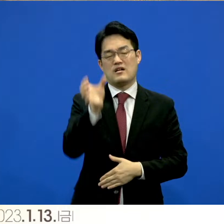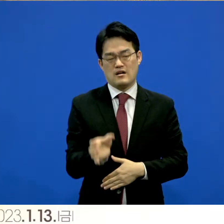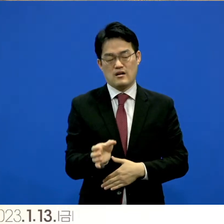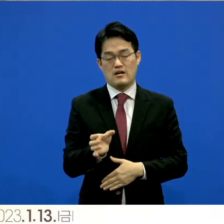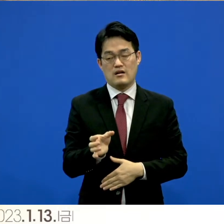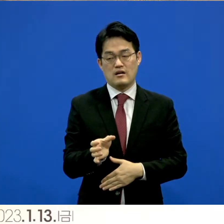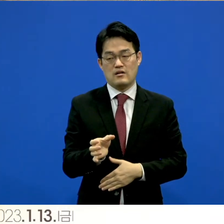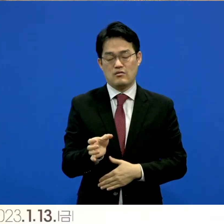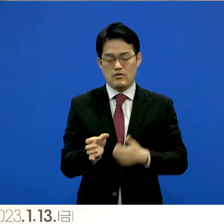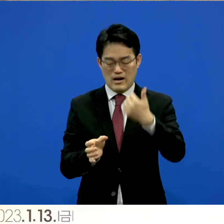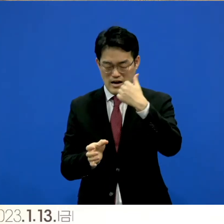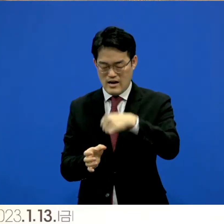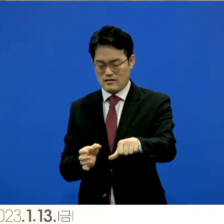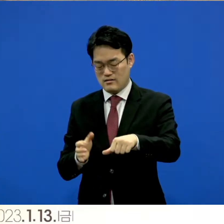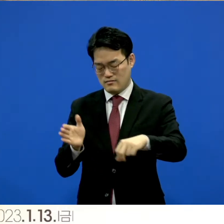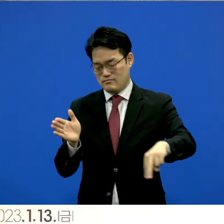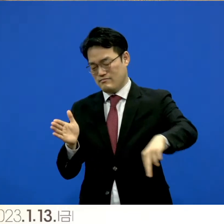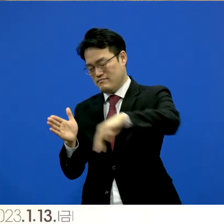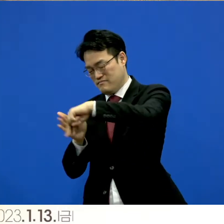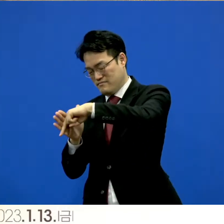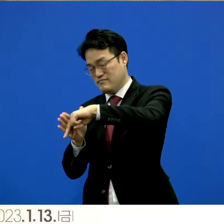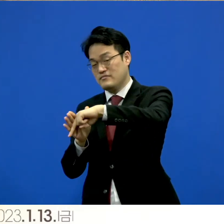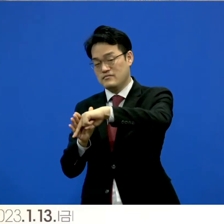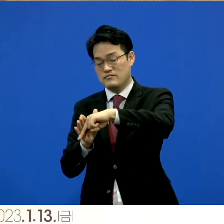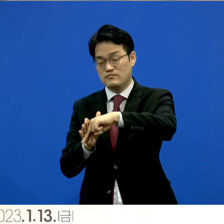담을 허물어 버리셨습니다.